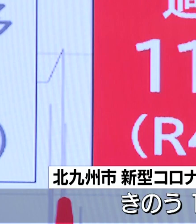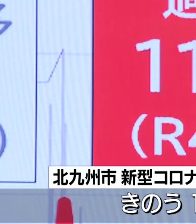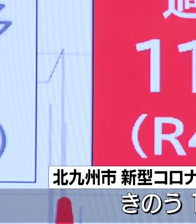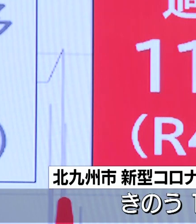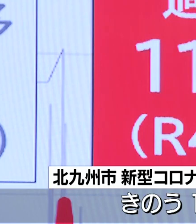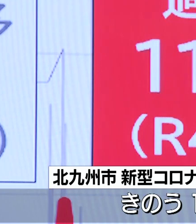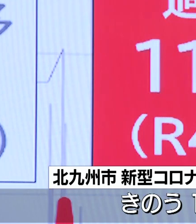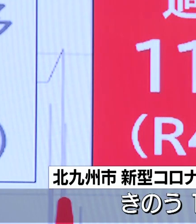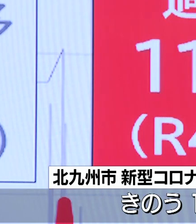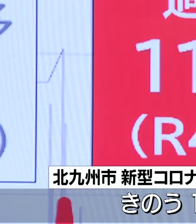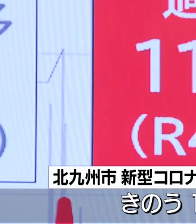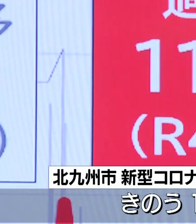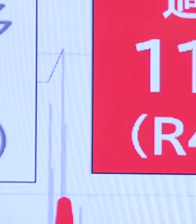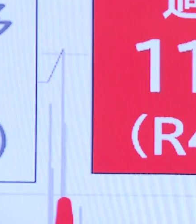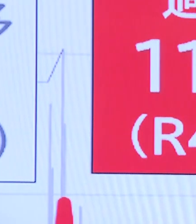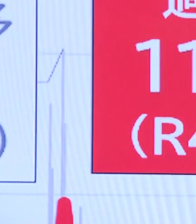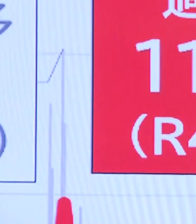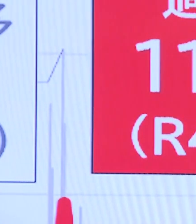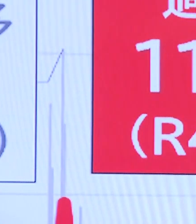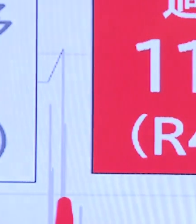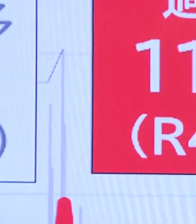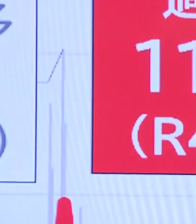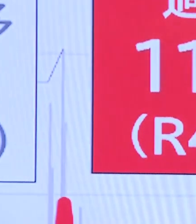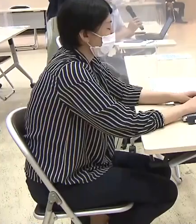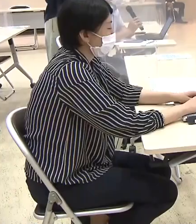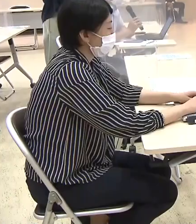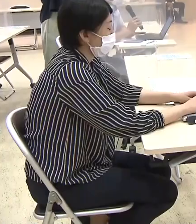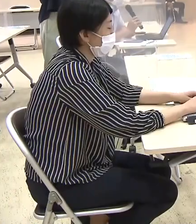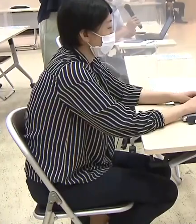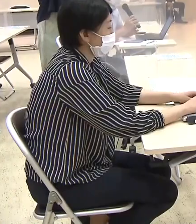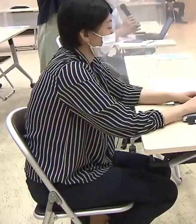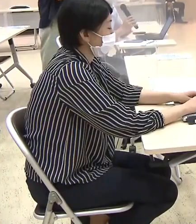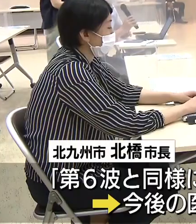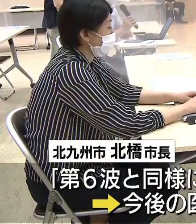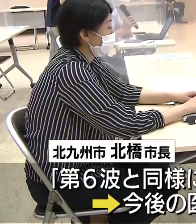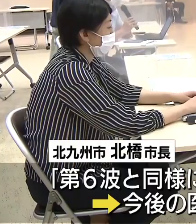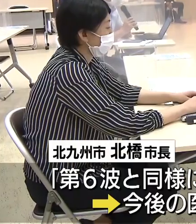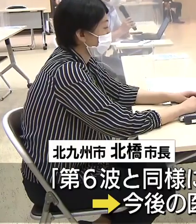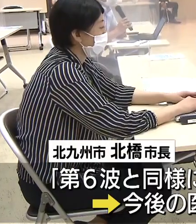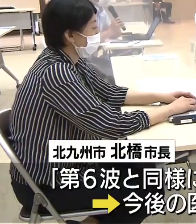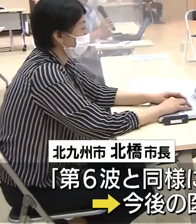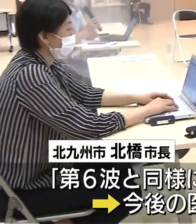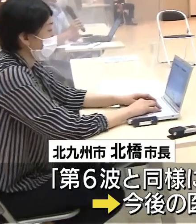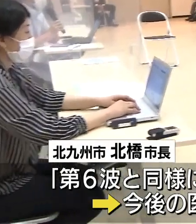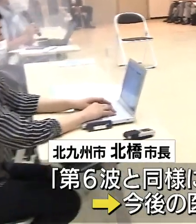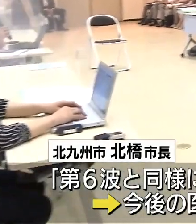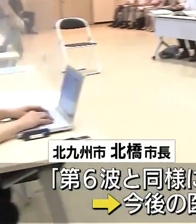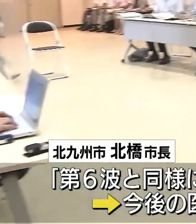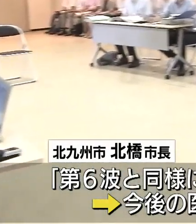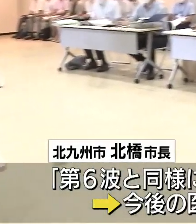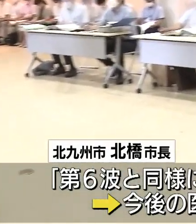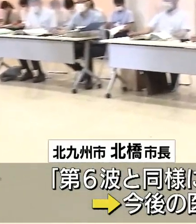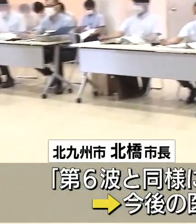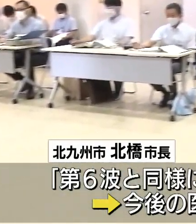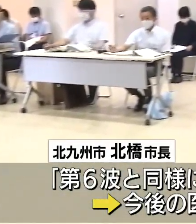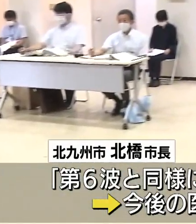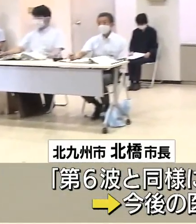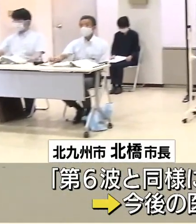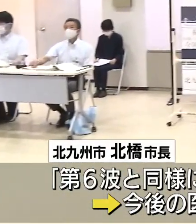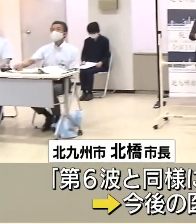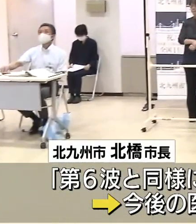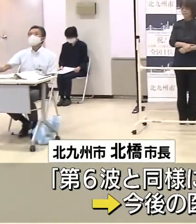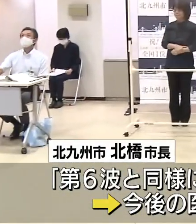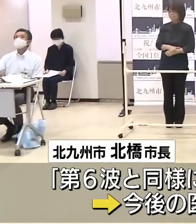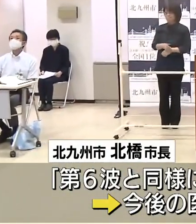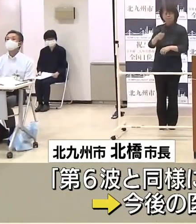され過去最多となりました北橋市長は今朝の会見で第六波と同様に爆発的な感染拡大